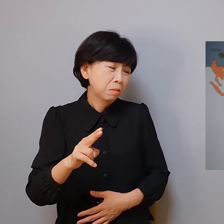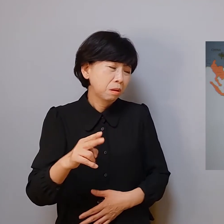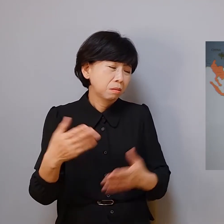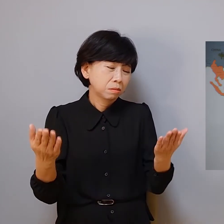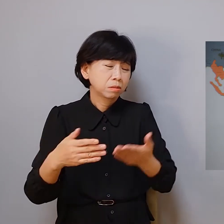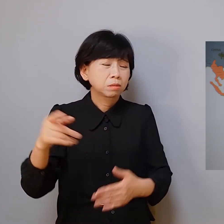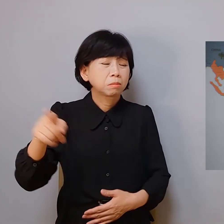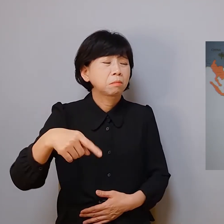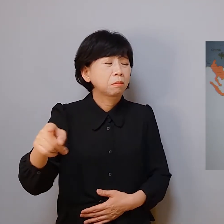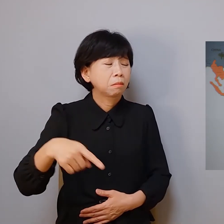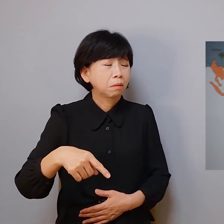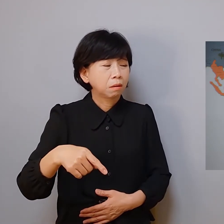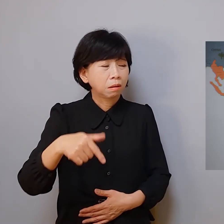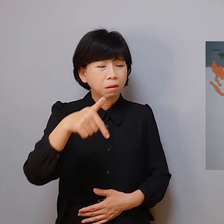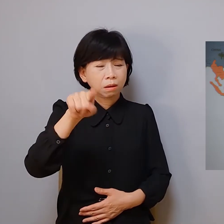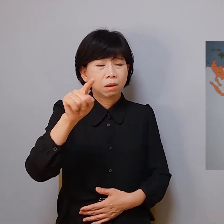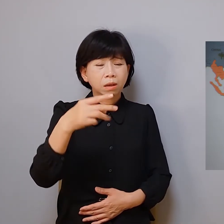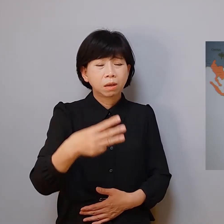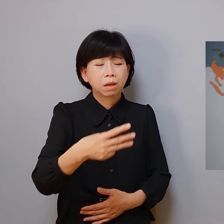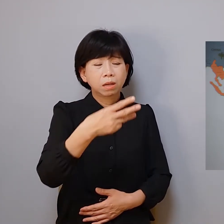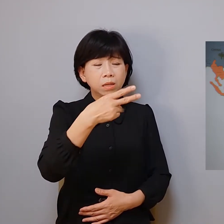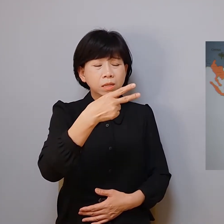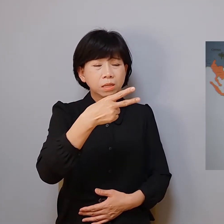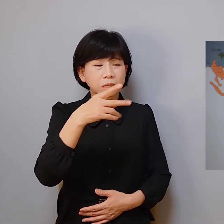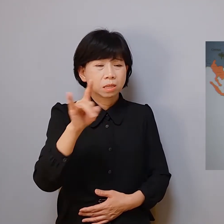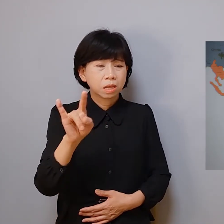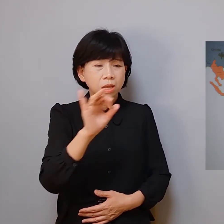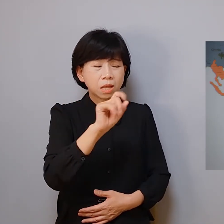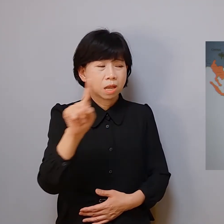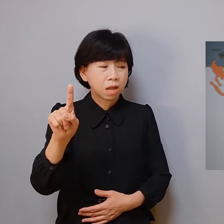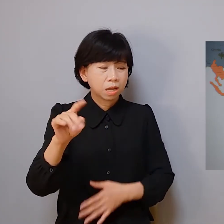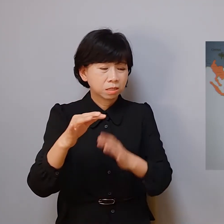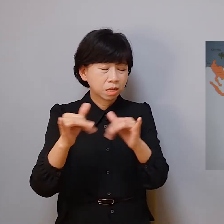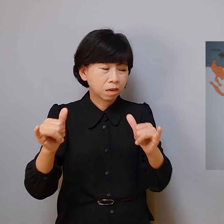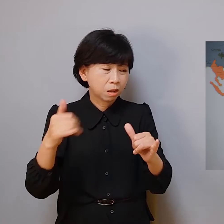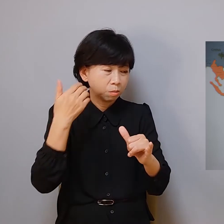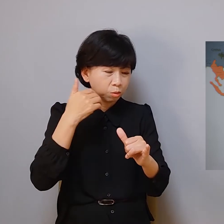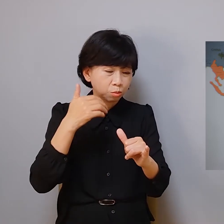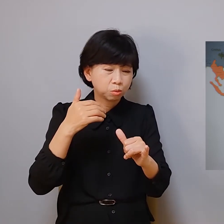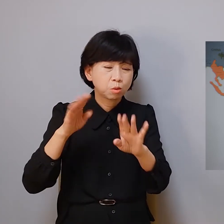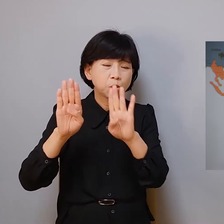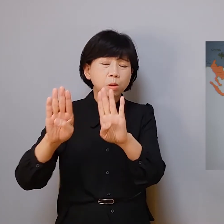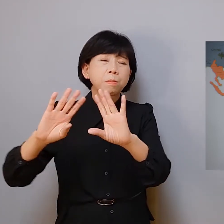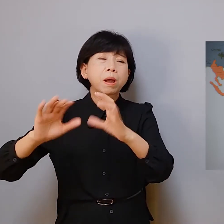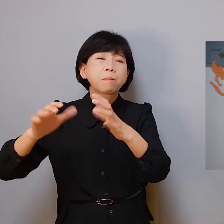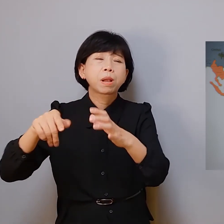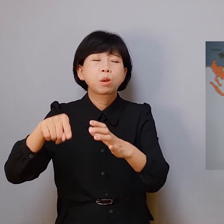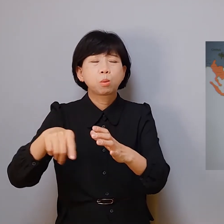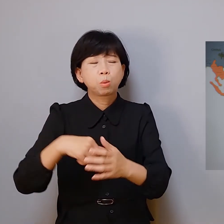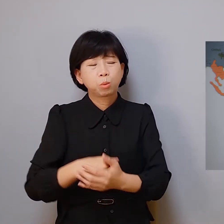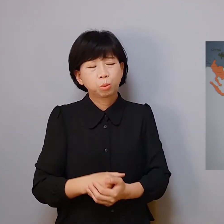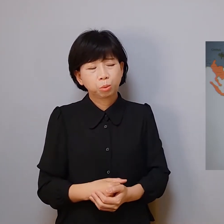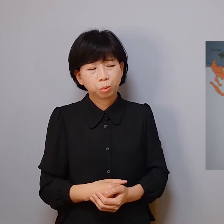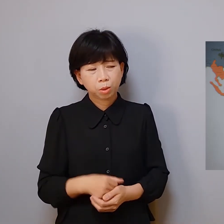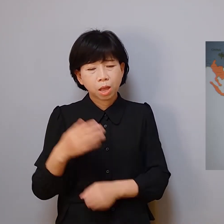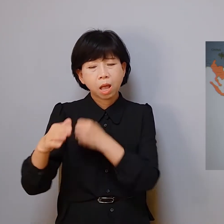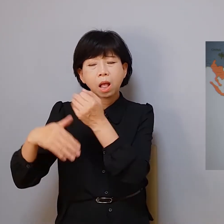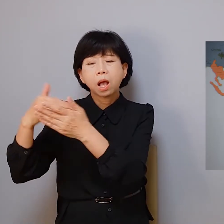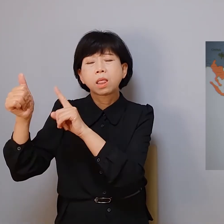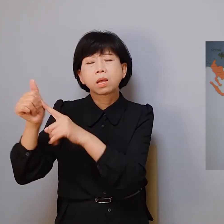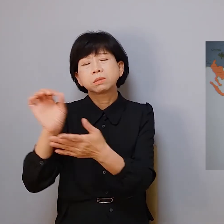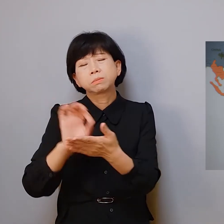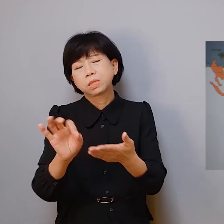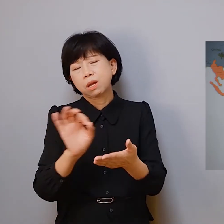성경에 6절에 갈대아 사람이라고 나와 있는데 그게 바벨론입니다. 내가 바벨론을 도구로